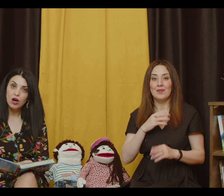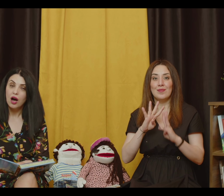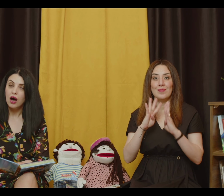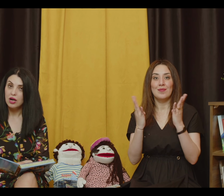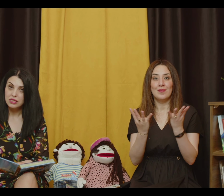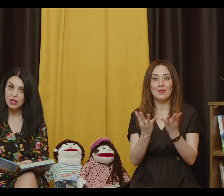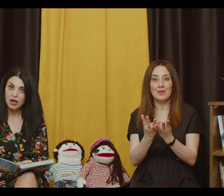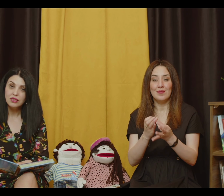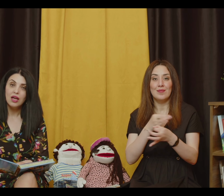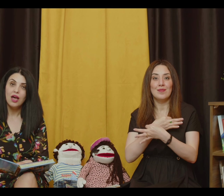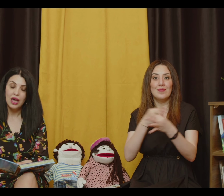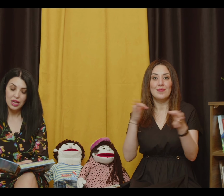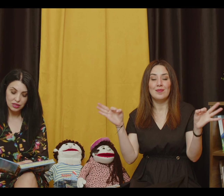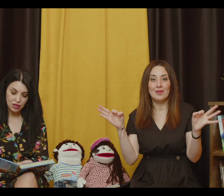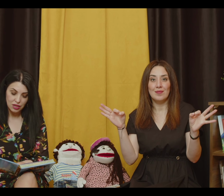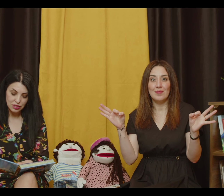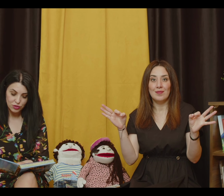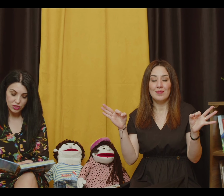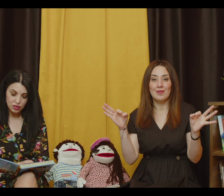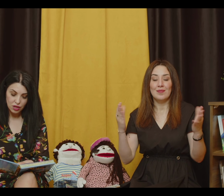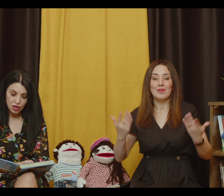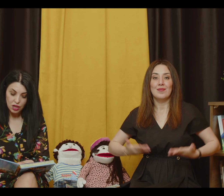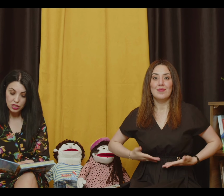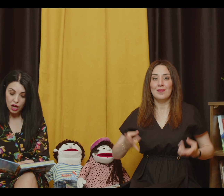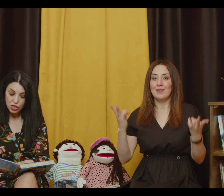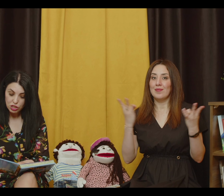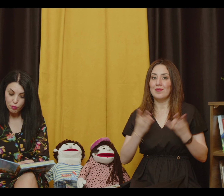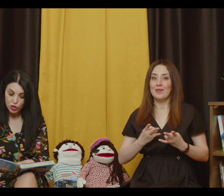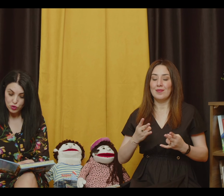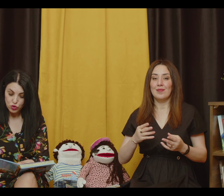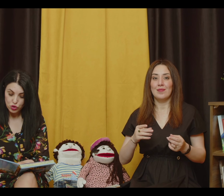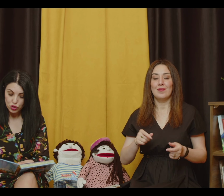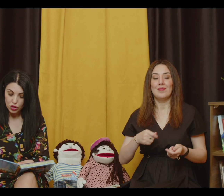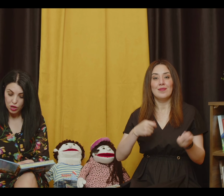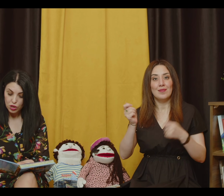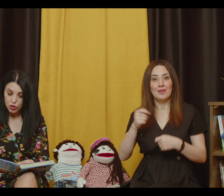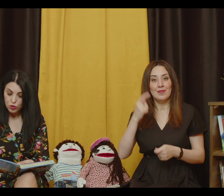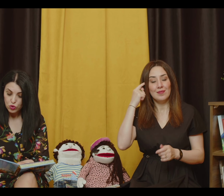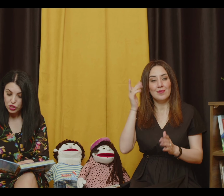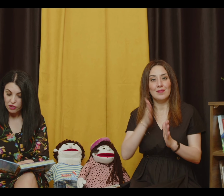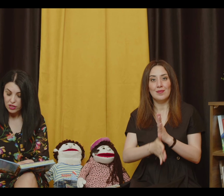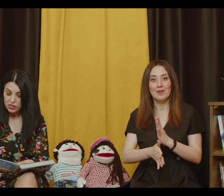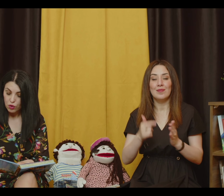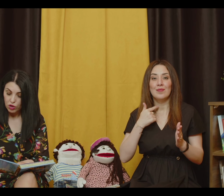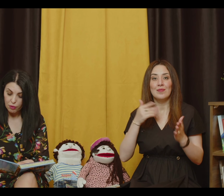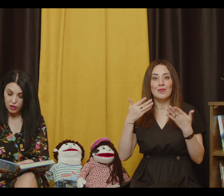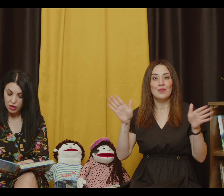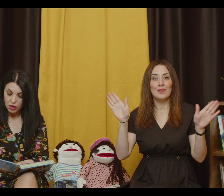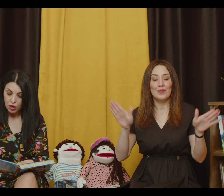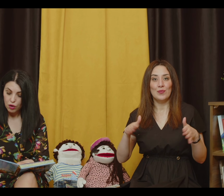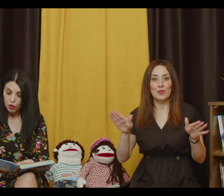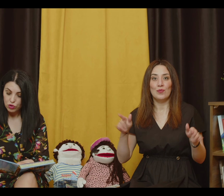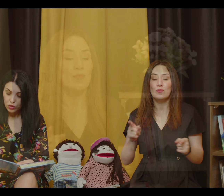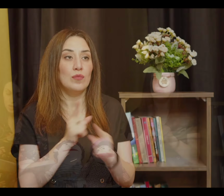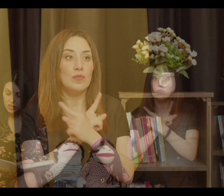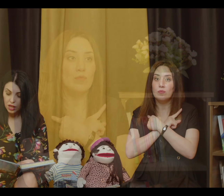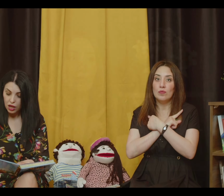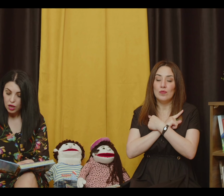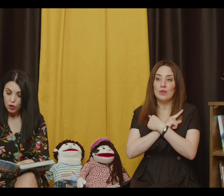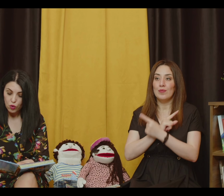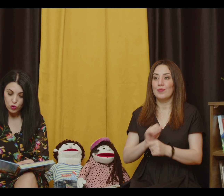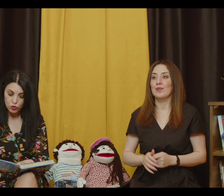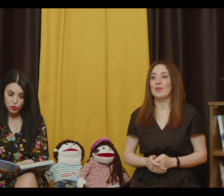yox, azad həyat lazımdır. Tacir başa düşdü ki, quş qəfəsdə ölə bilər. Ona görə